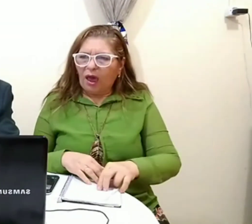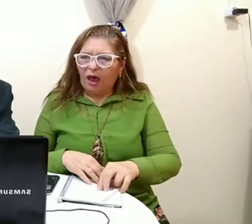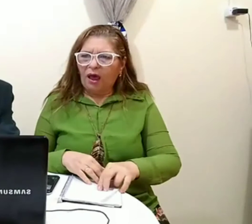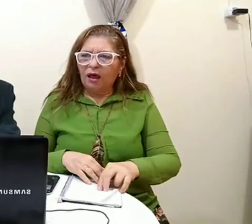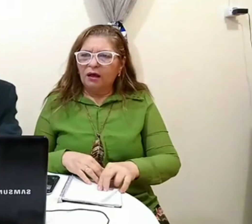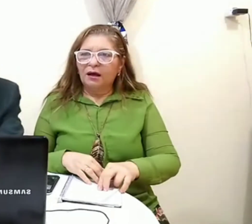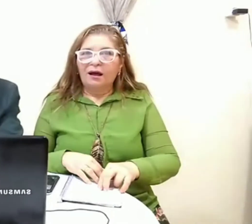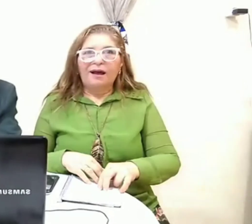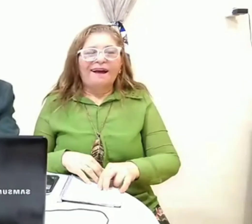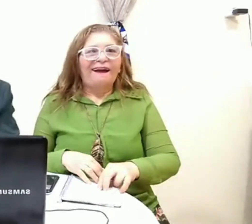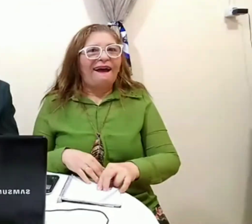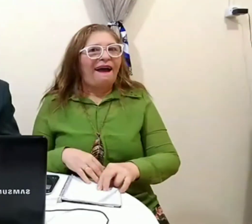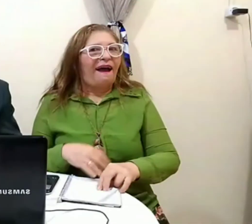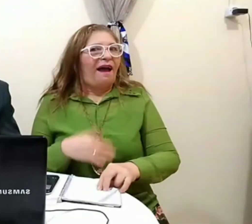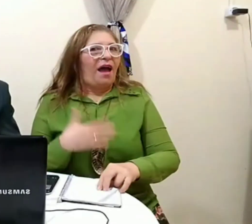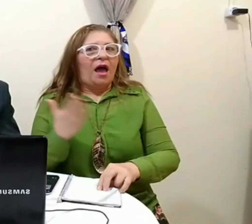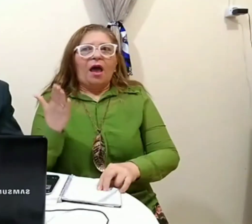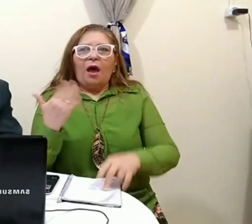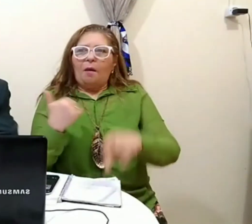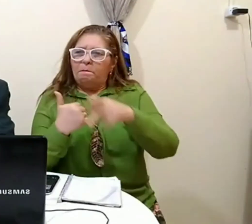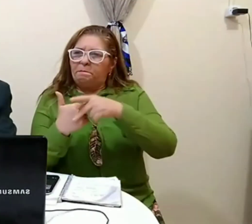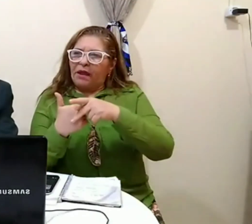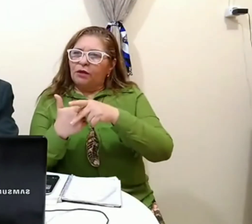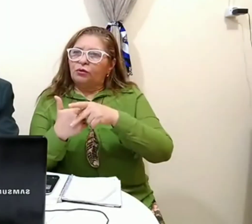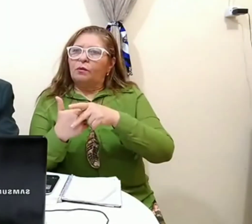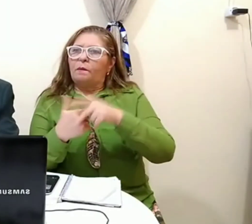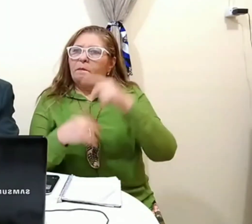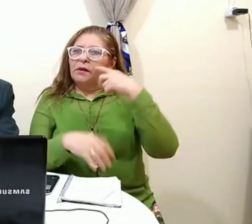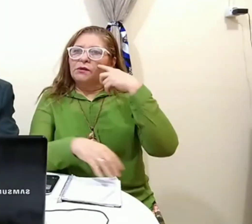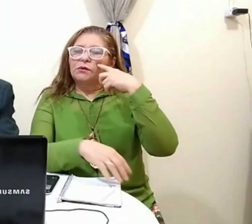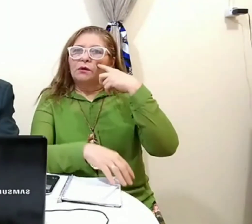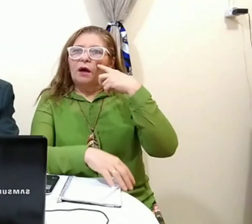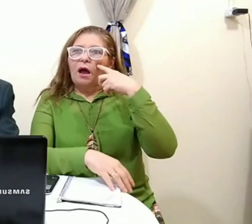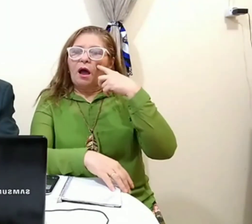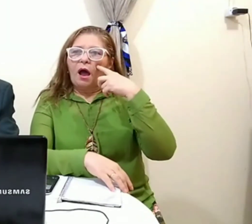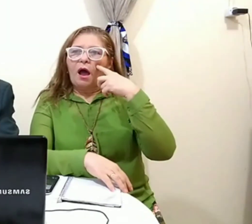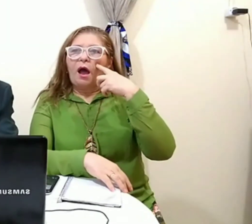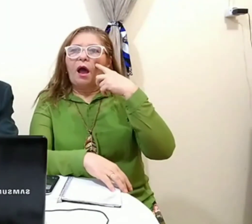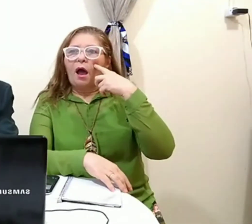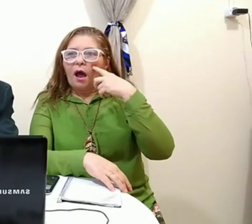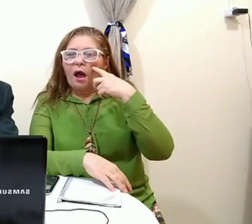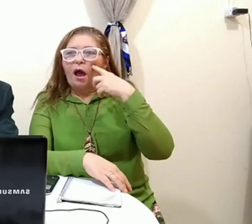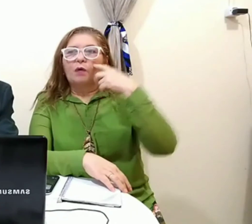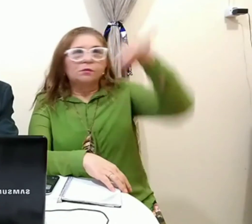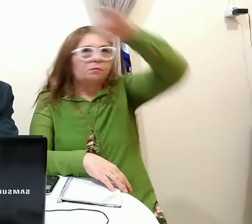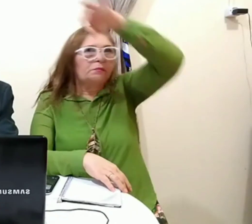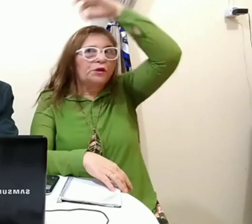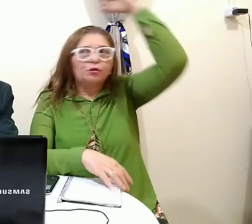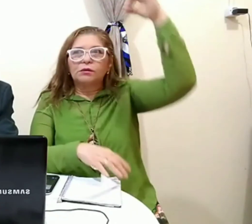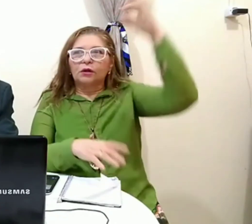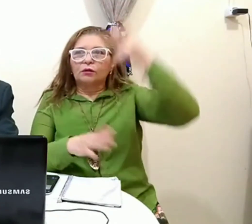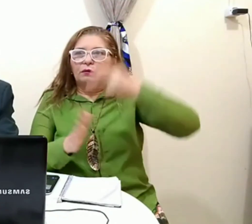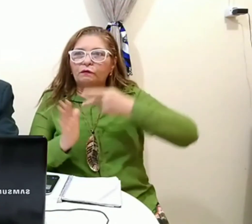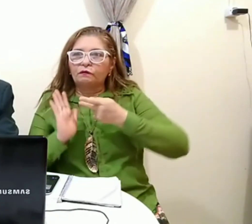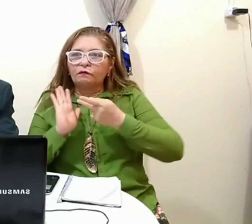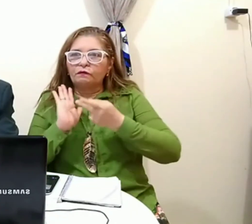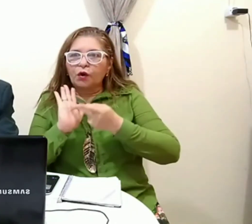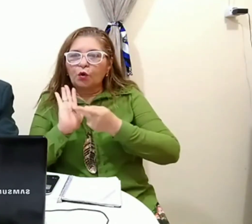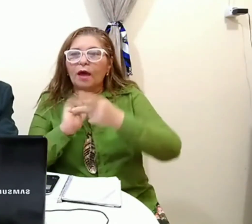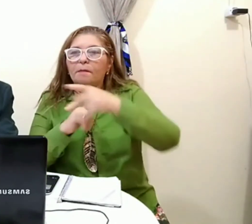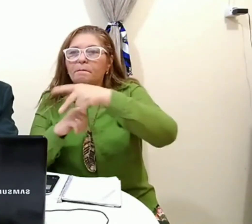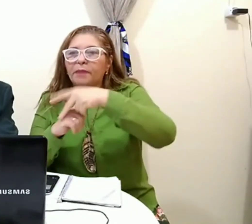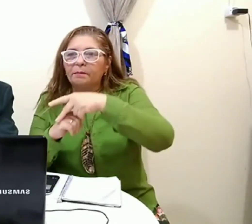Pedro. Enquanto meditava Pedro acerca da visão, o Espírito Santo então fala com ele: estão aí 2